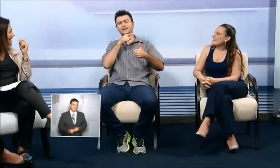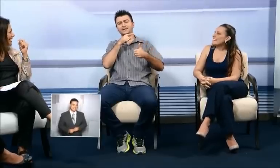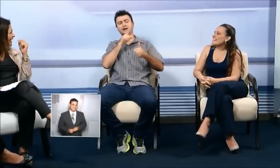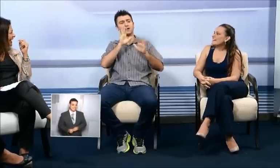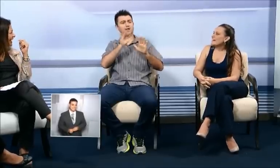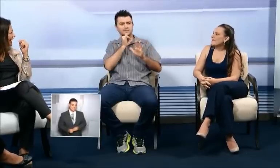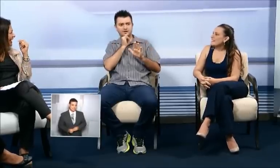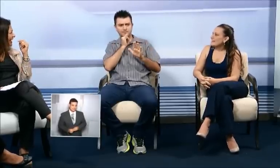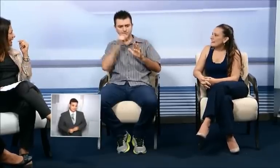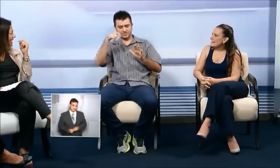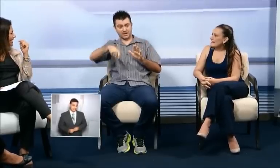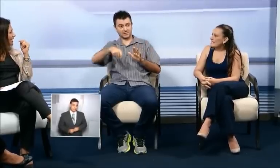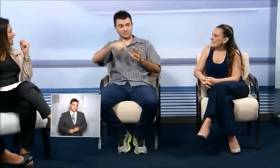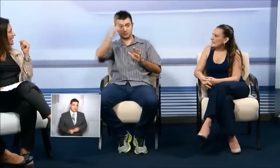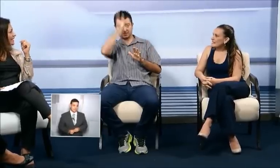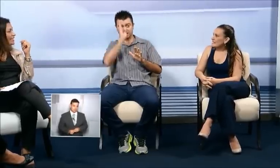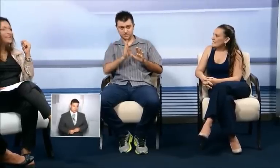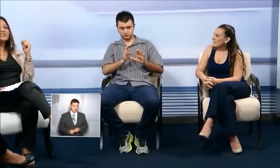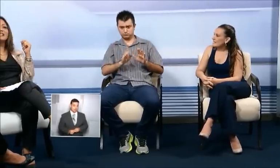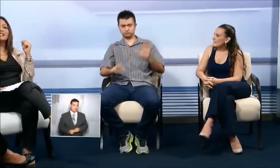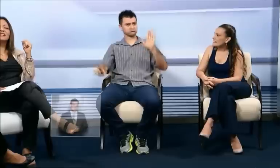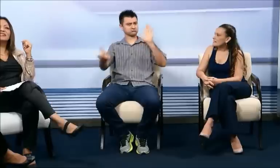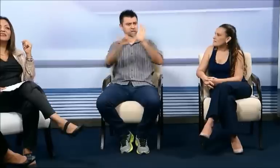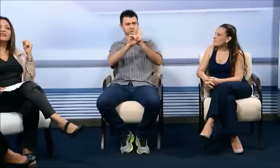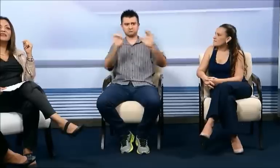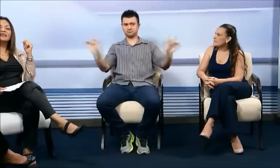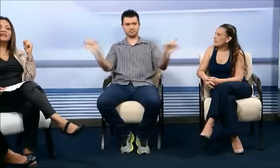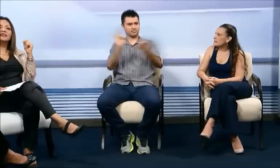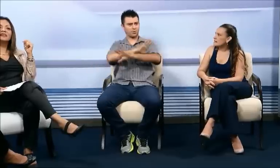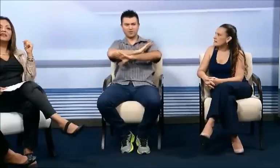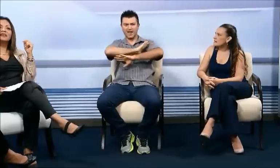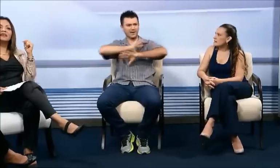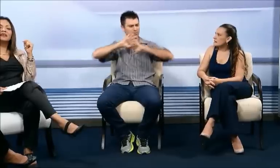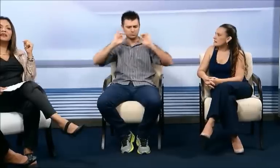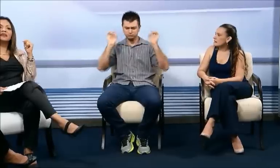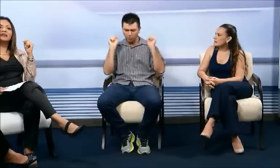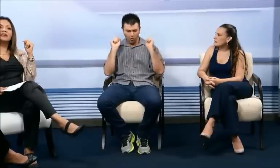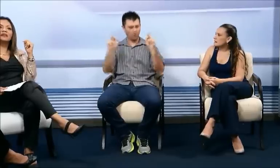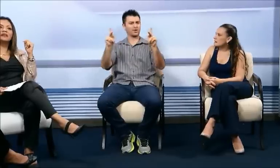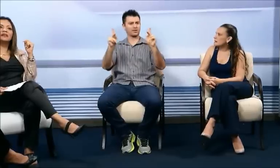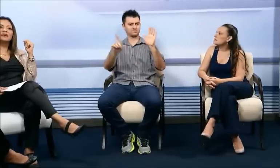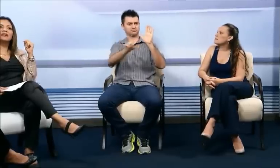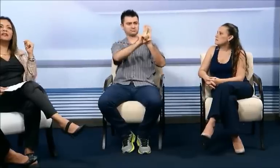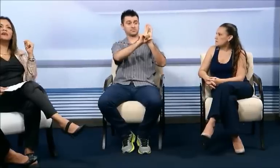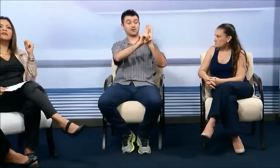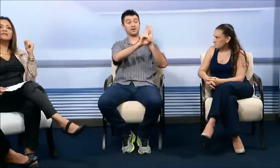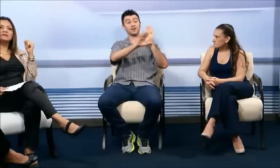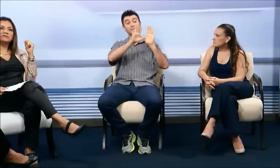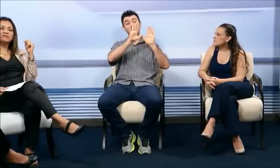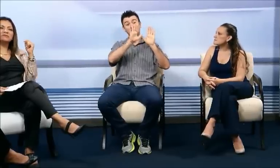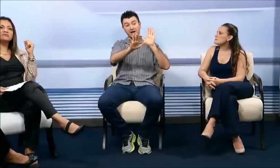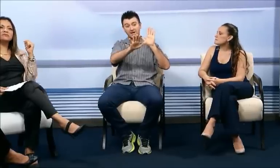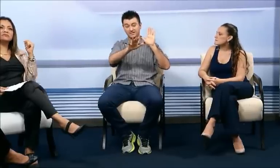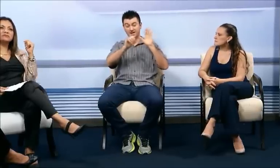Consegui. Então, um exemplo. Aqui no Brasil, a lei já está pronta, já tem a lei já.